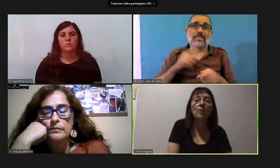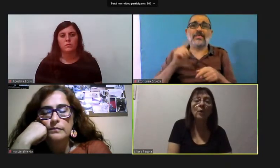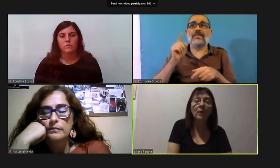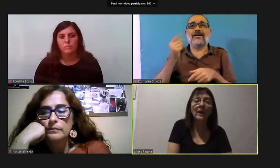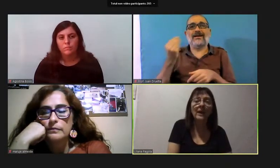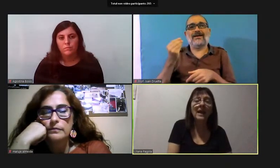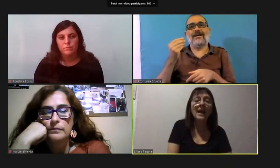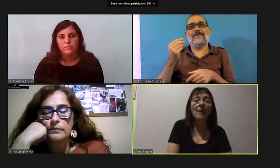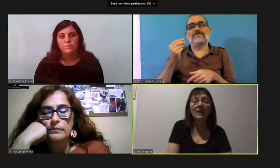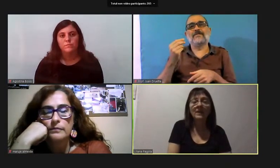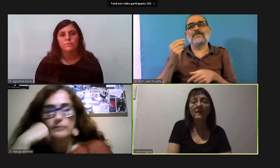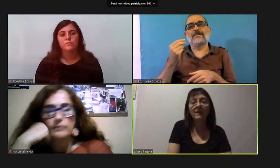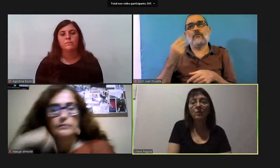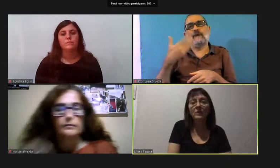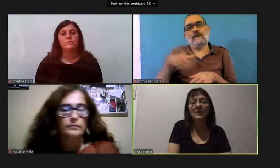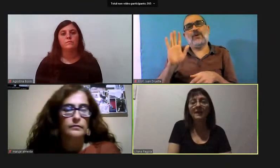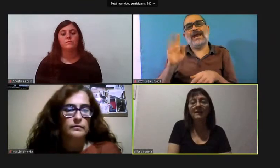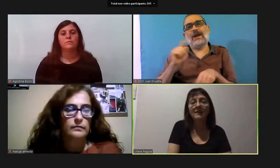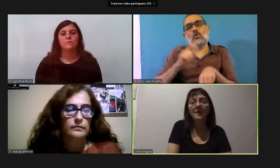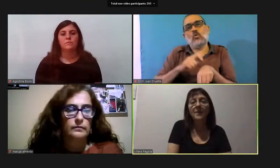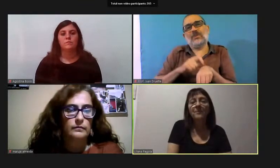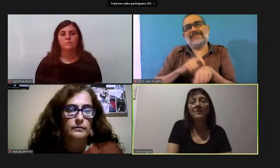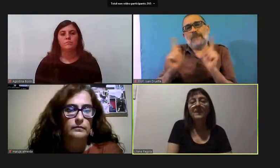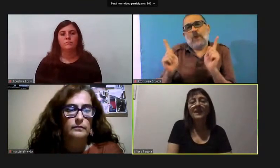podemos comprobar a partir de la PULSA.